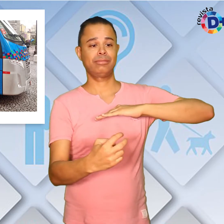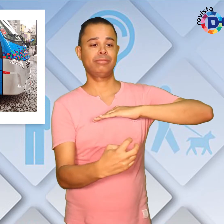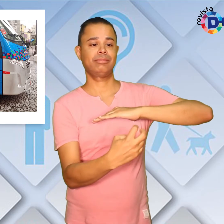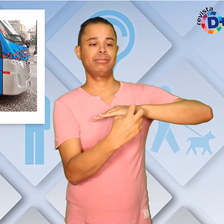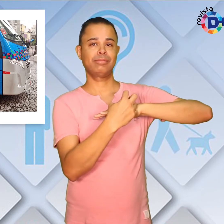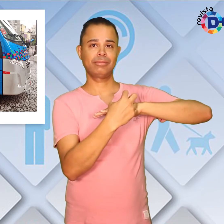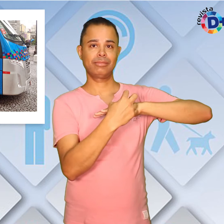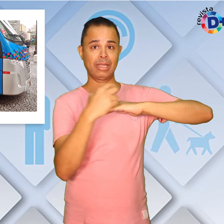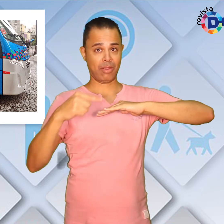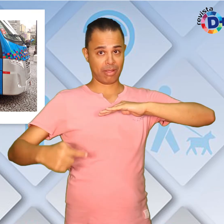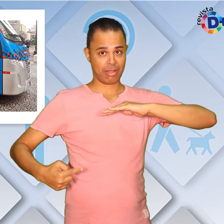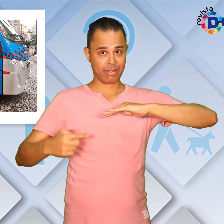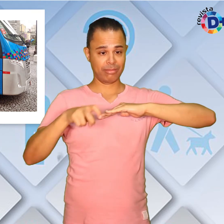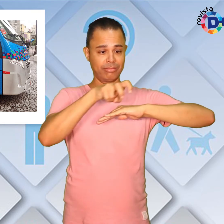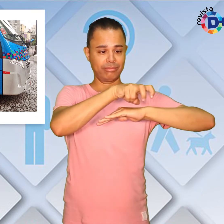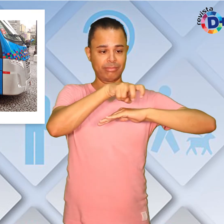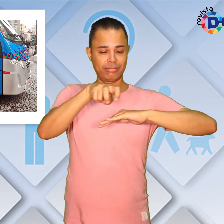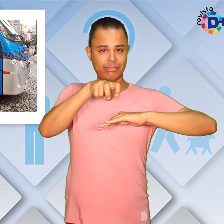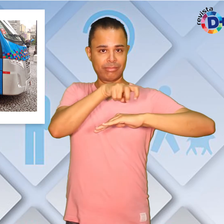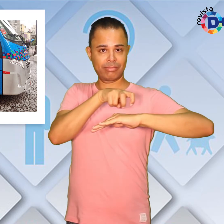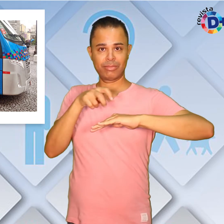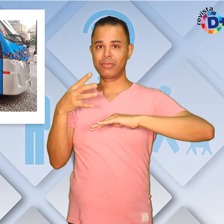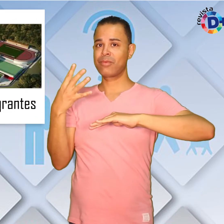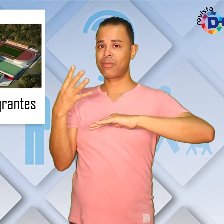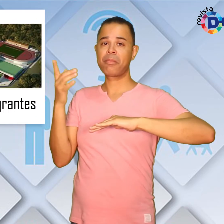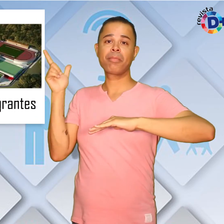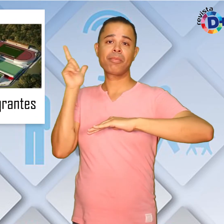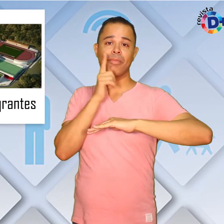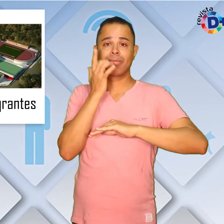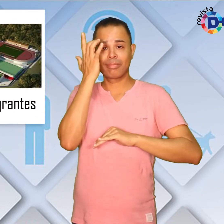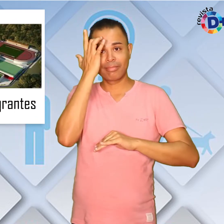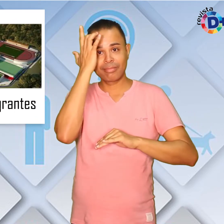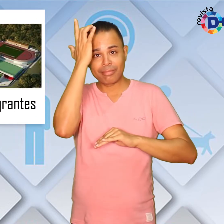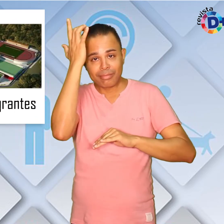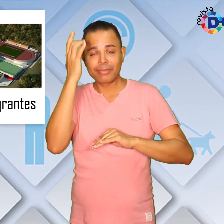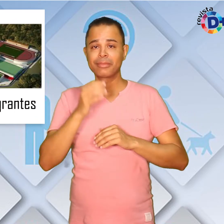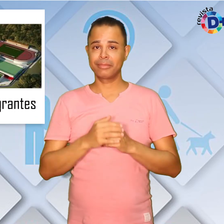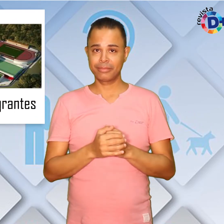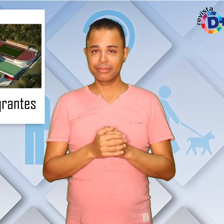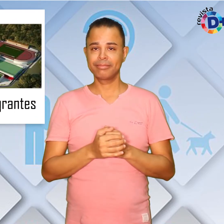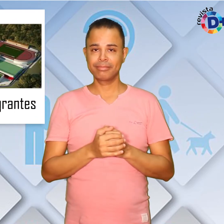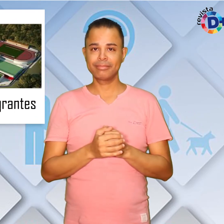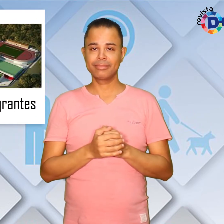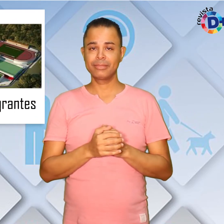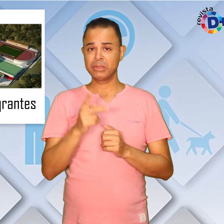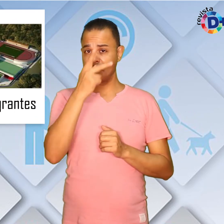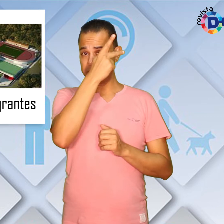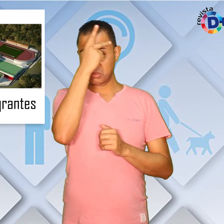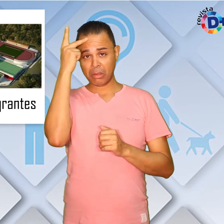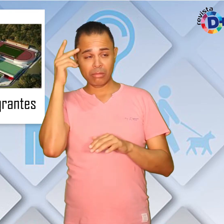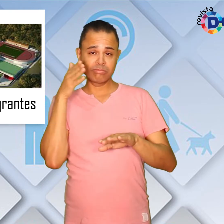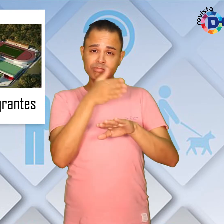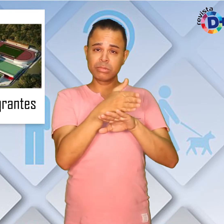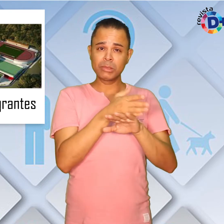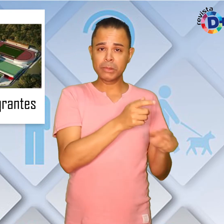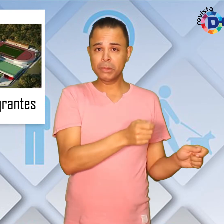rodas com isso os freqüentadores do centro de treinamento